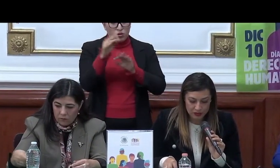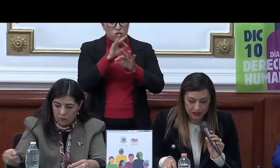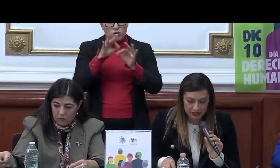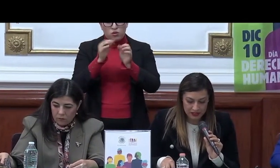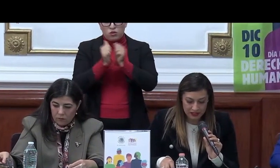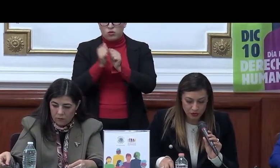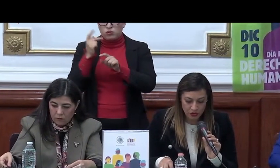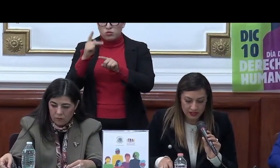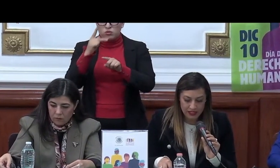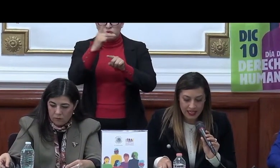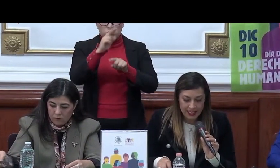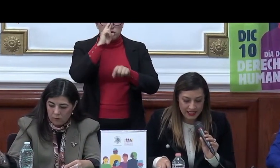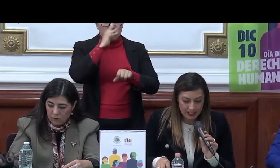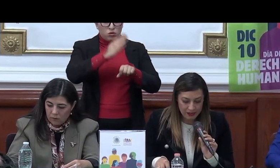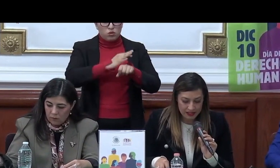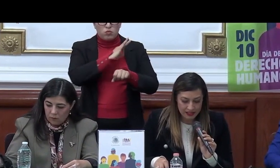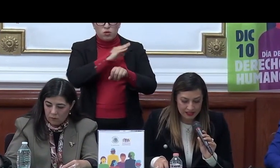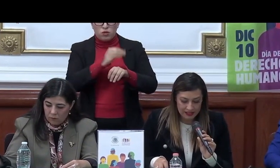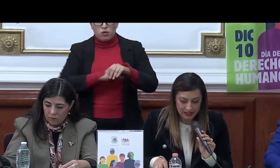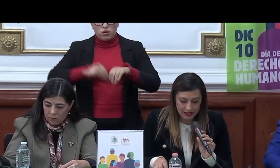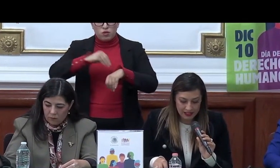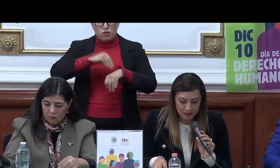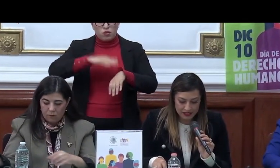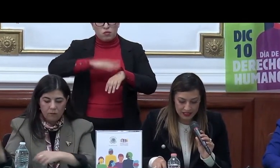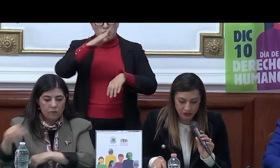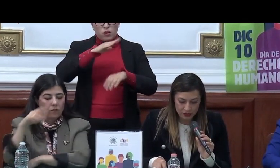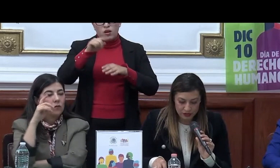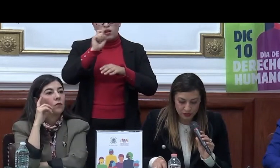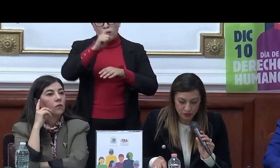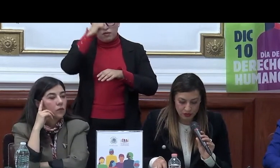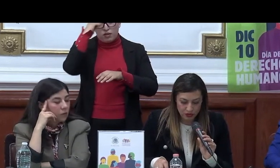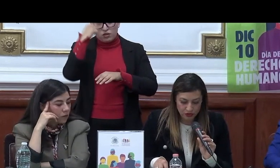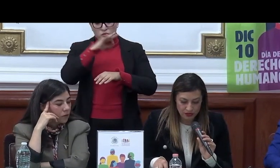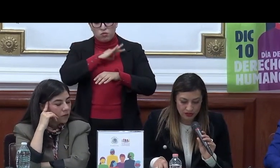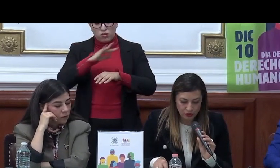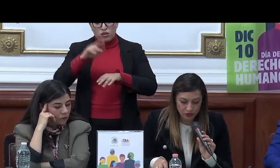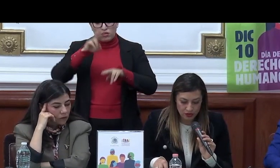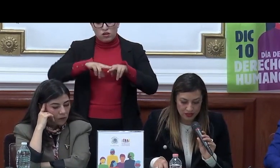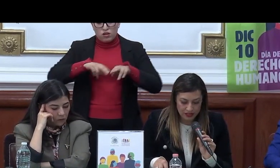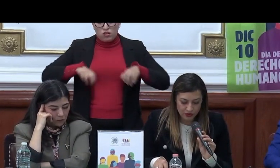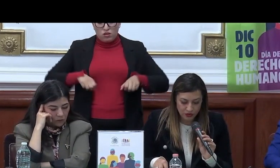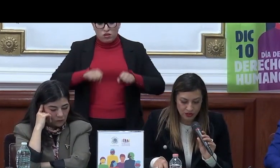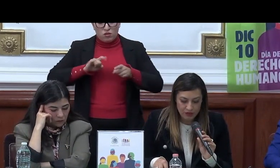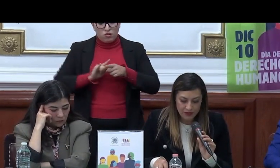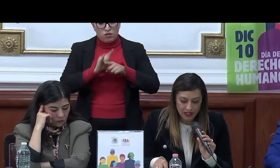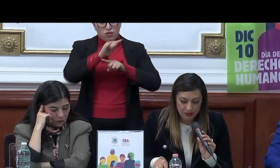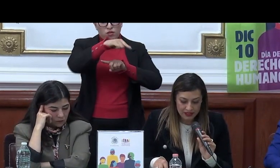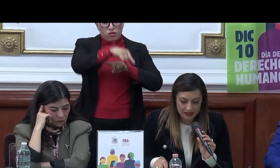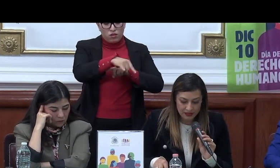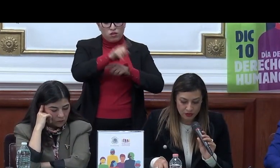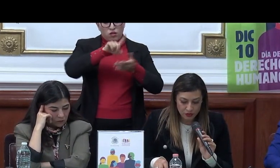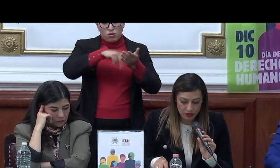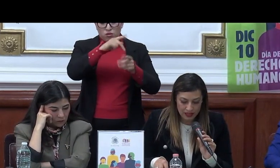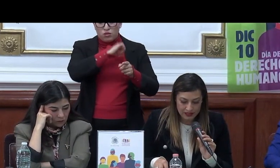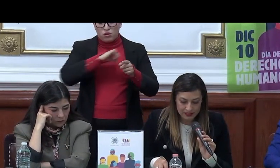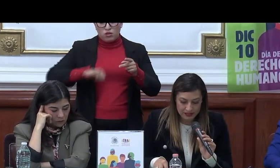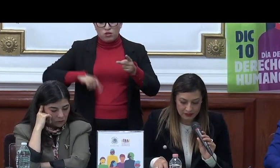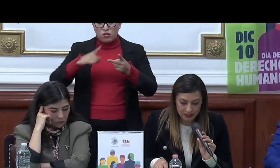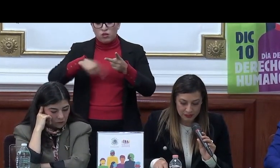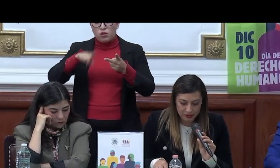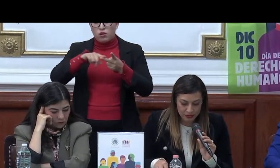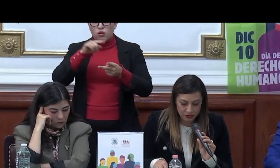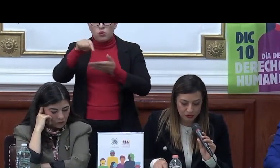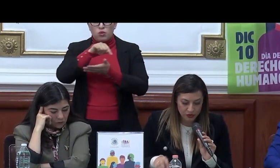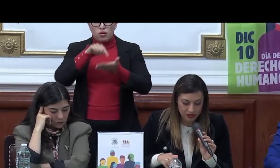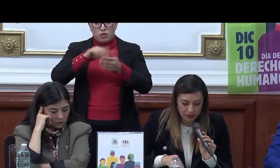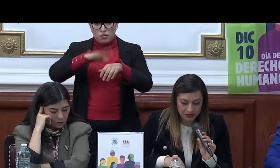de sus respectivas atribuciones, incrementen la cantidad de rampas en los espacios públicos dentro de su demarcación y habiliten sitios web accesibles